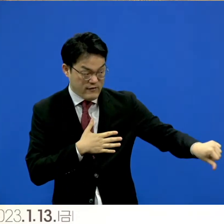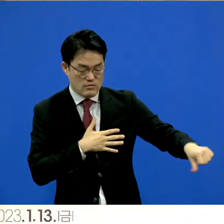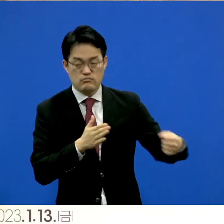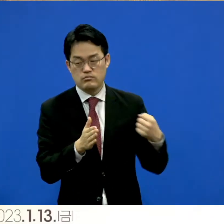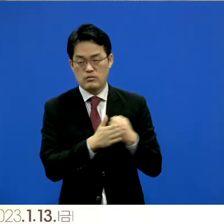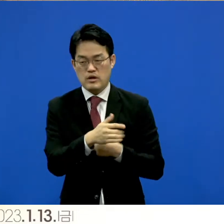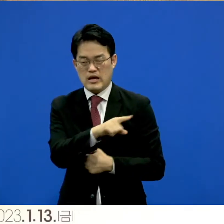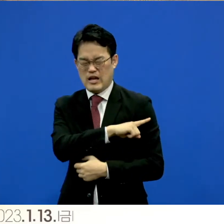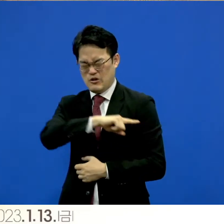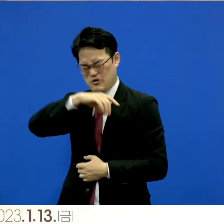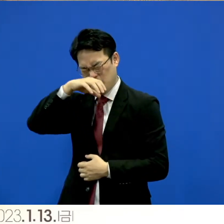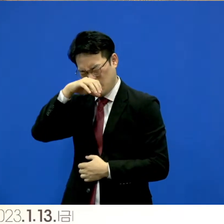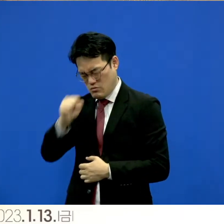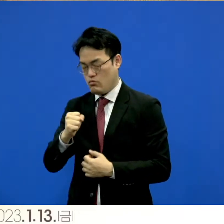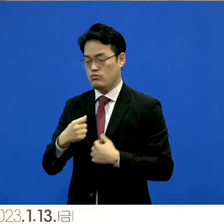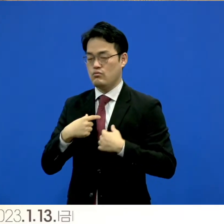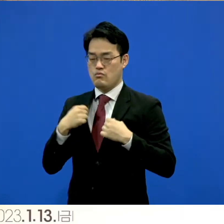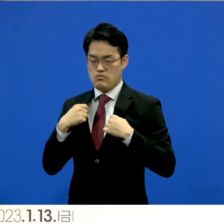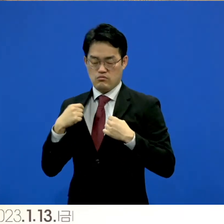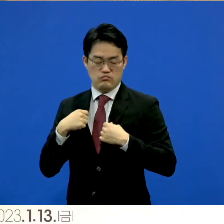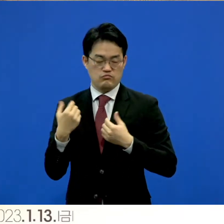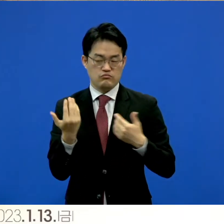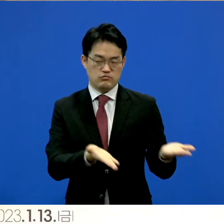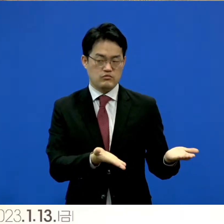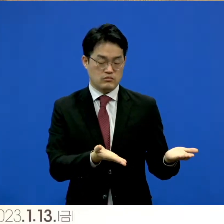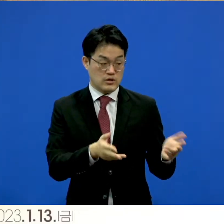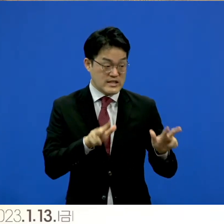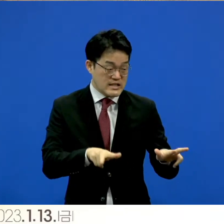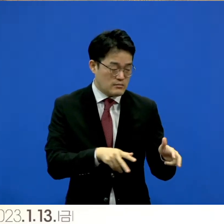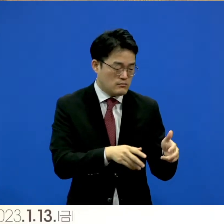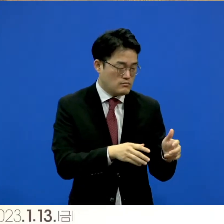이 옷은 아들이 입고 있던 누더기 옷과 비교가 됩니다.